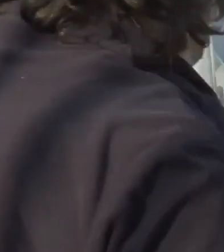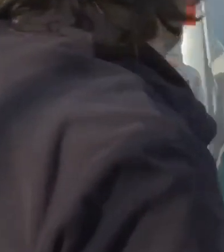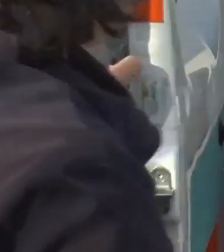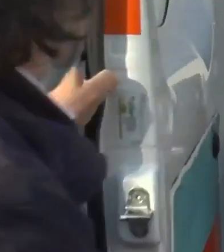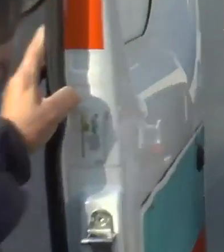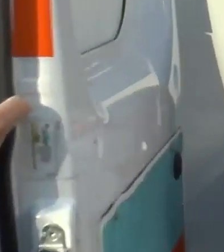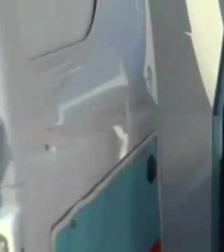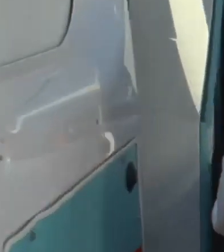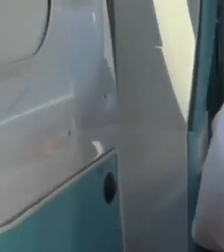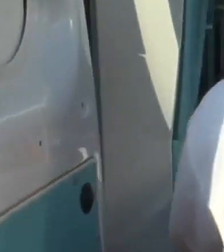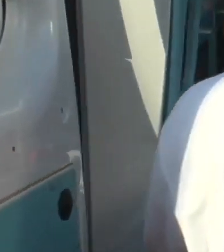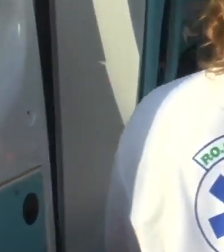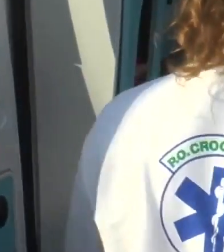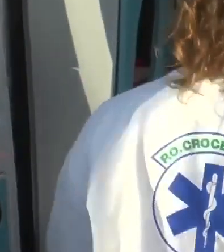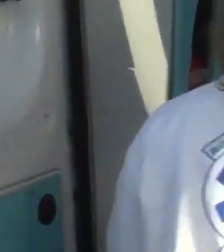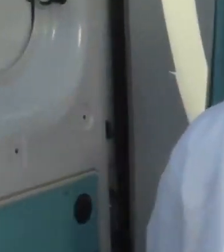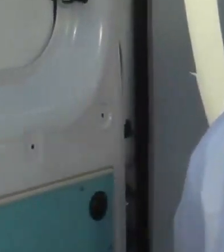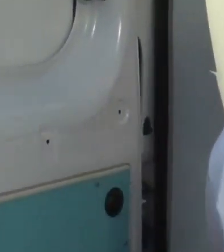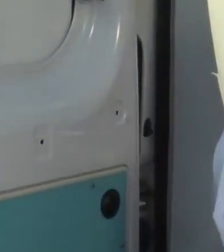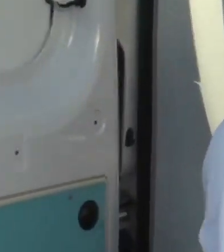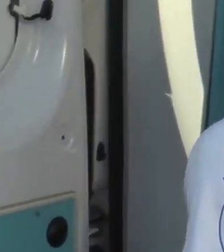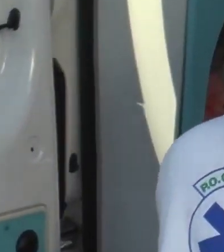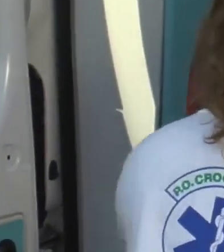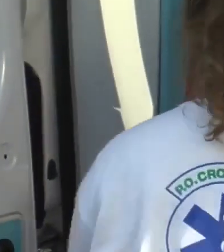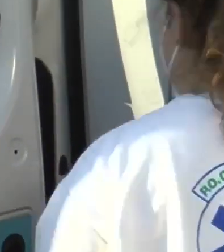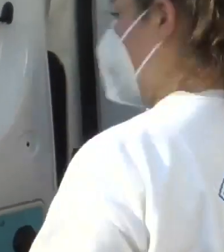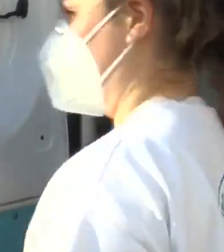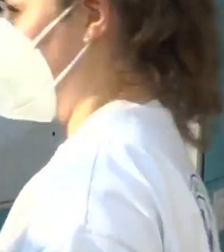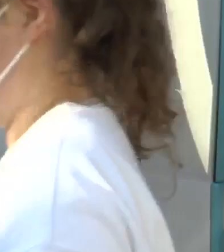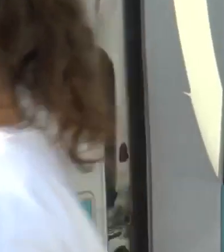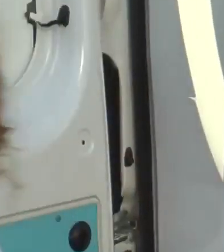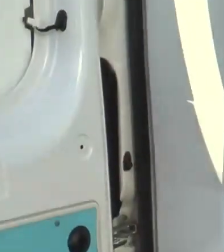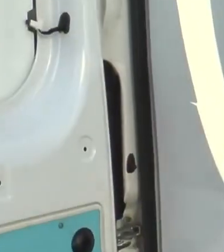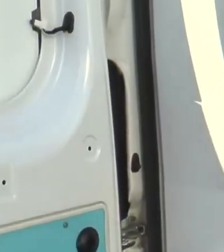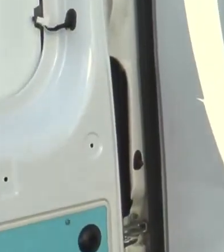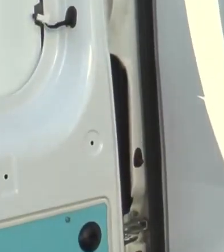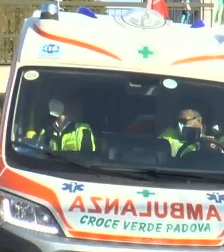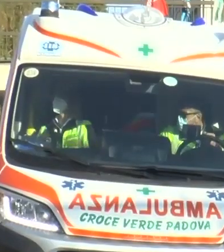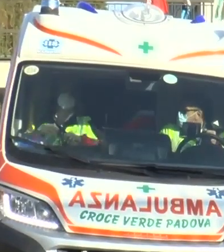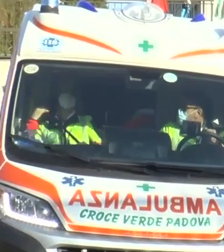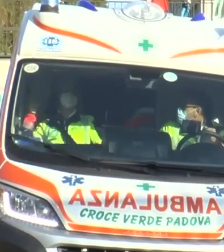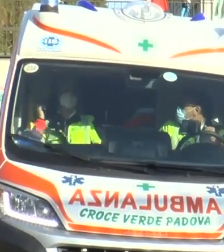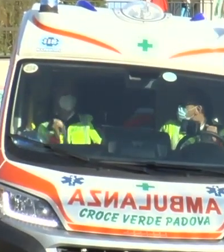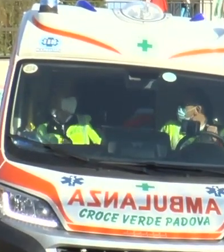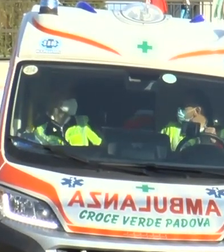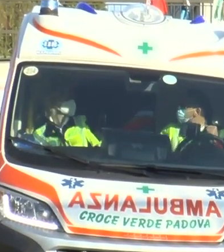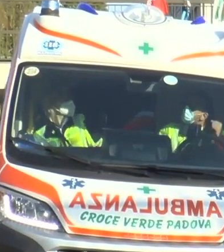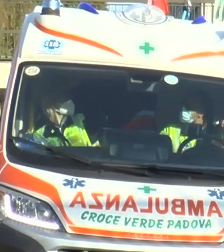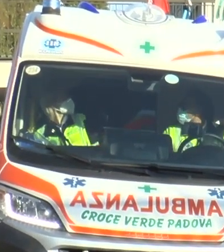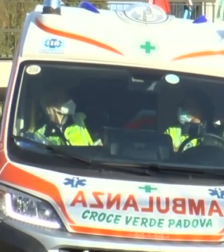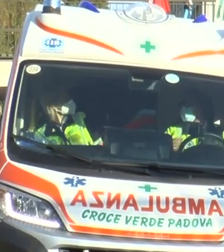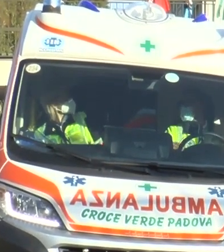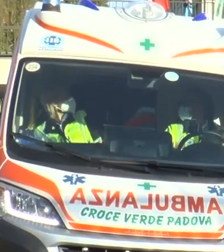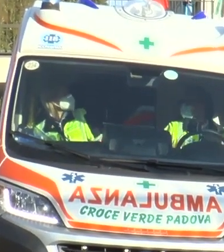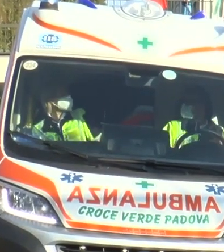e ha detto onestamente non so non so dirvi ci sarà una motivazione però ho io ho detto va fatta una verifica